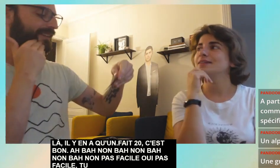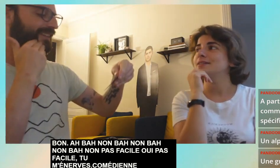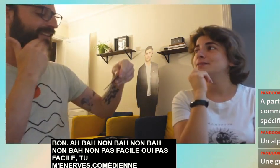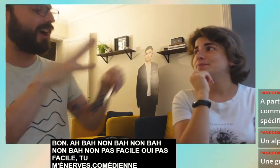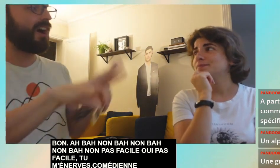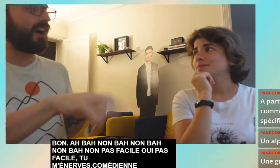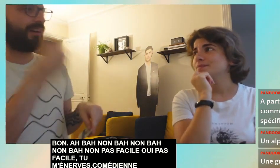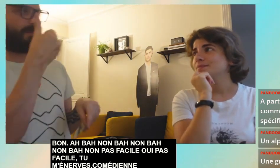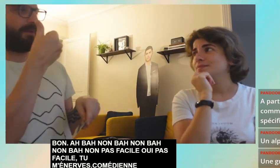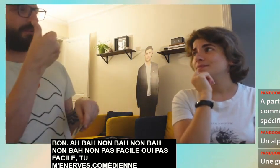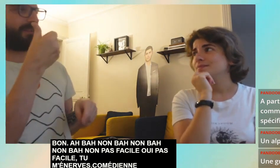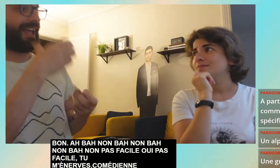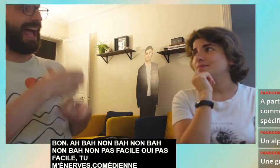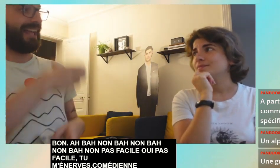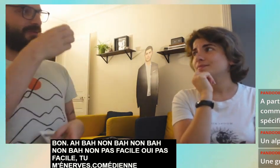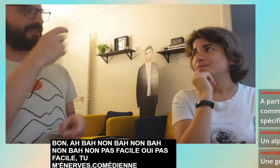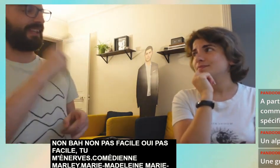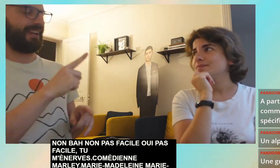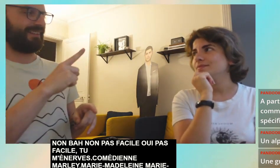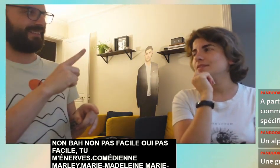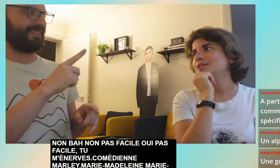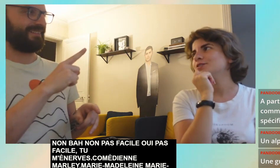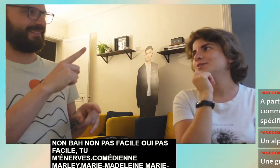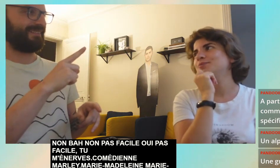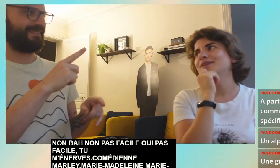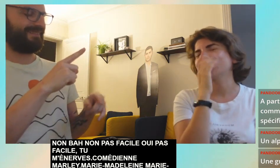Matlin remporte un Oscar.